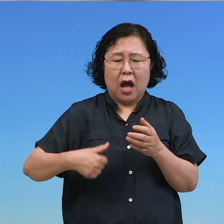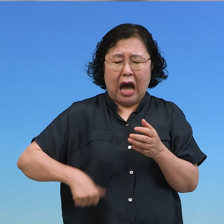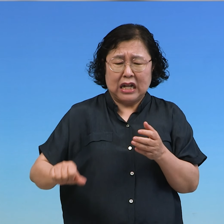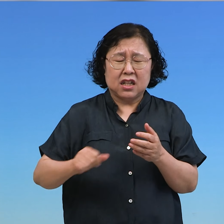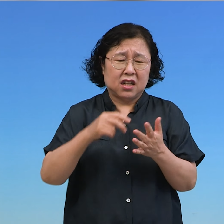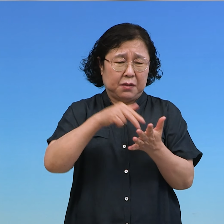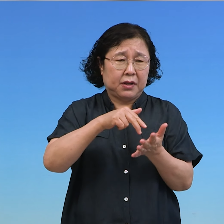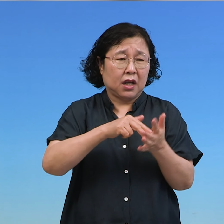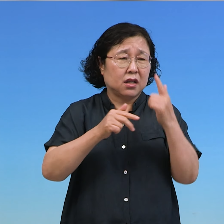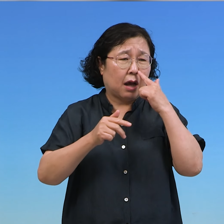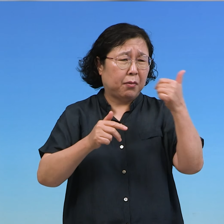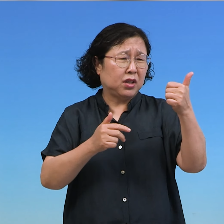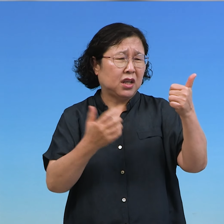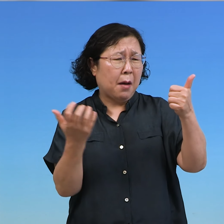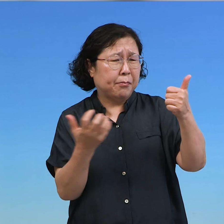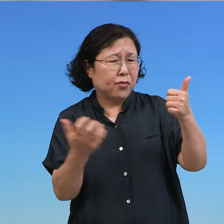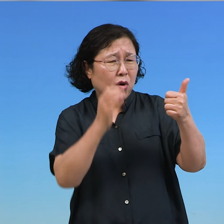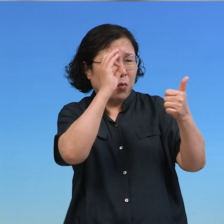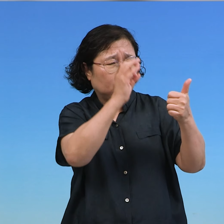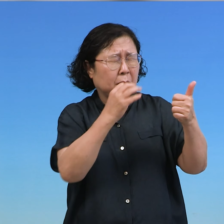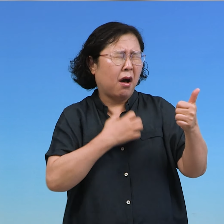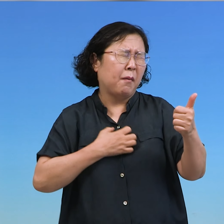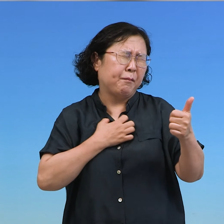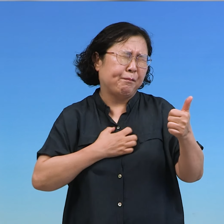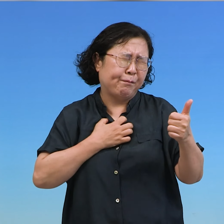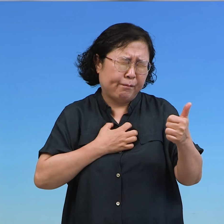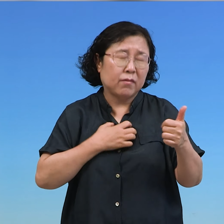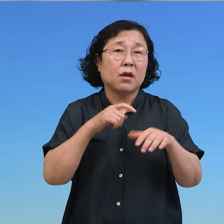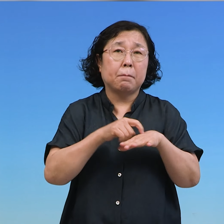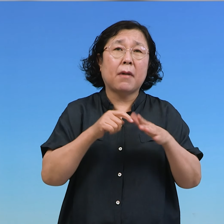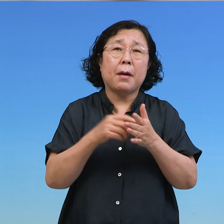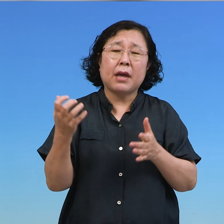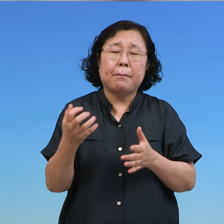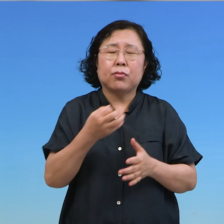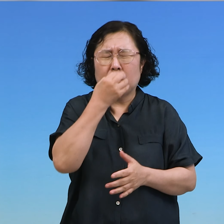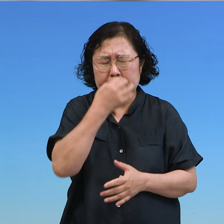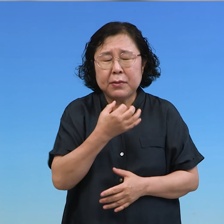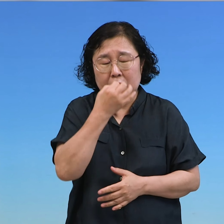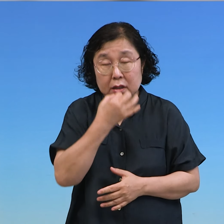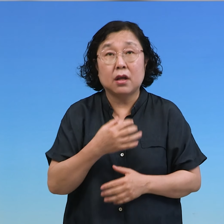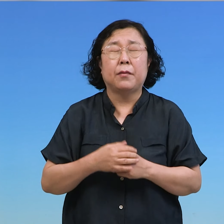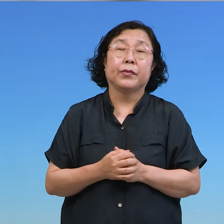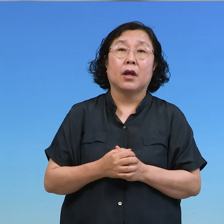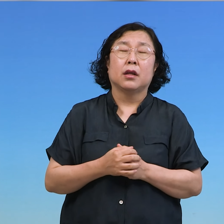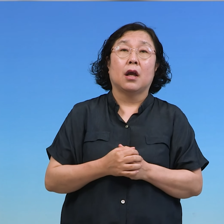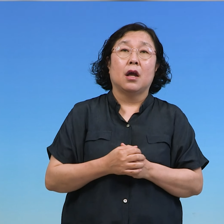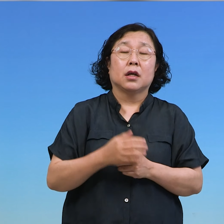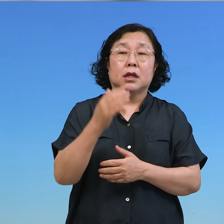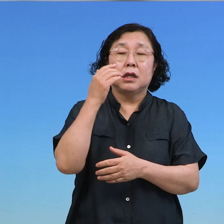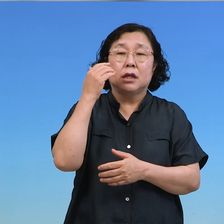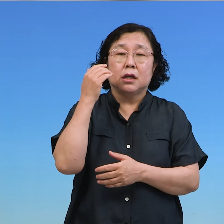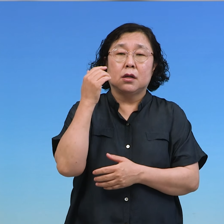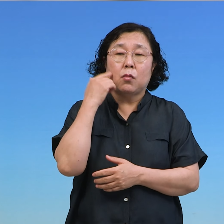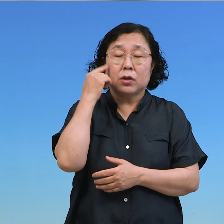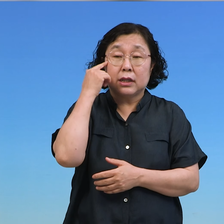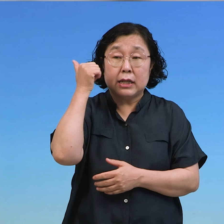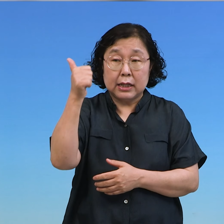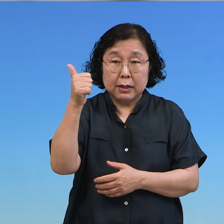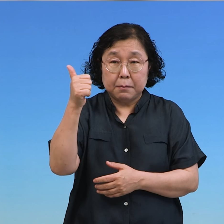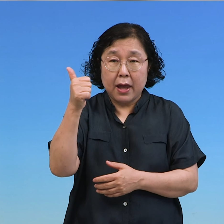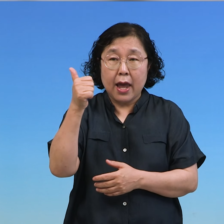얼마나 괴로웠겠냐고요 그래서 그것이 늘 마음이 아프고 힘들었는데요 그 강사 목사님의